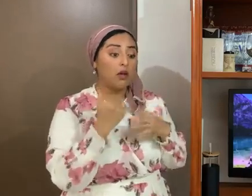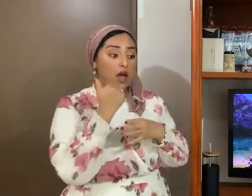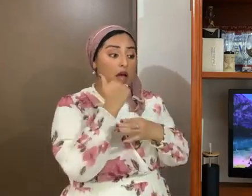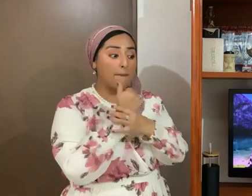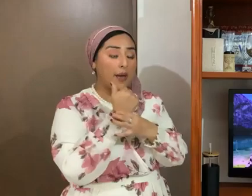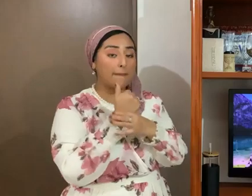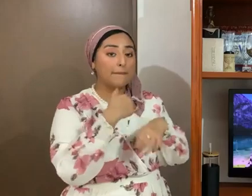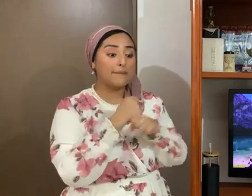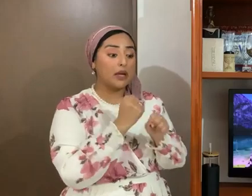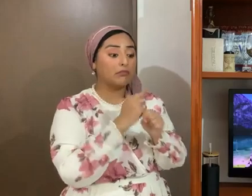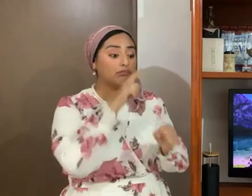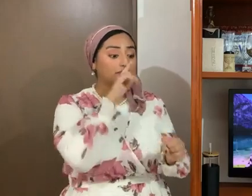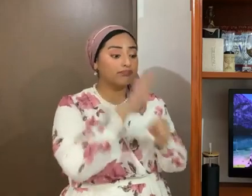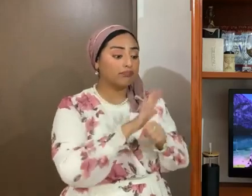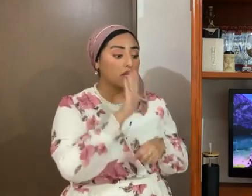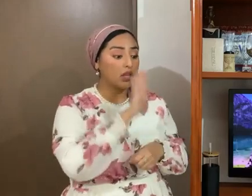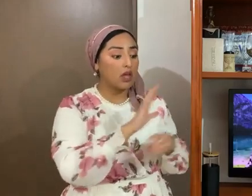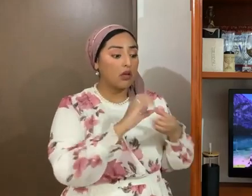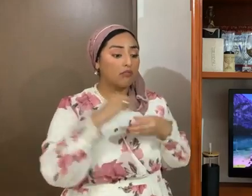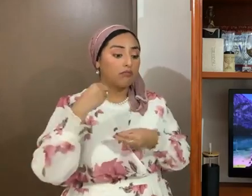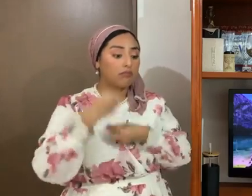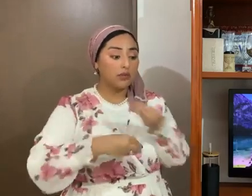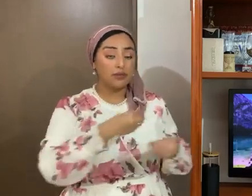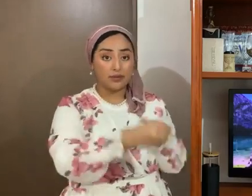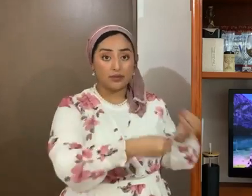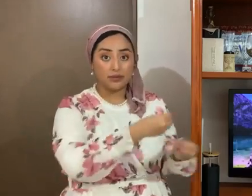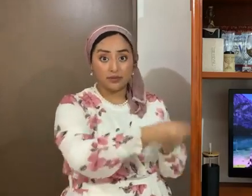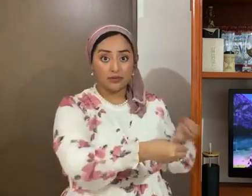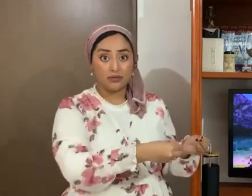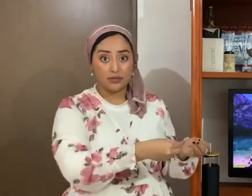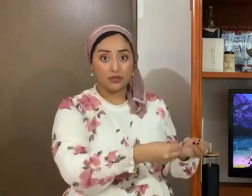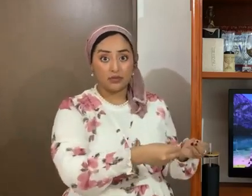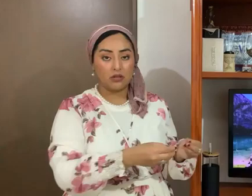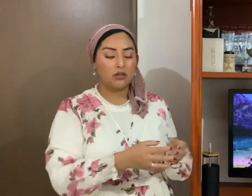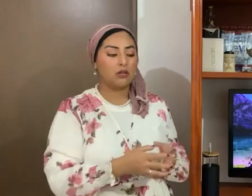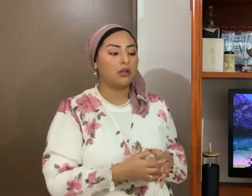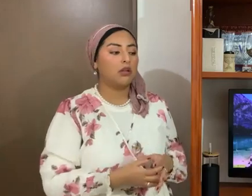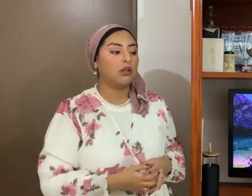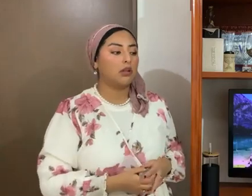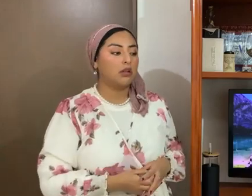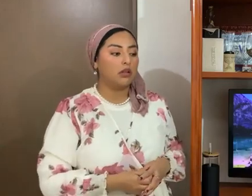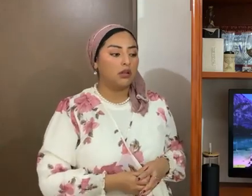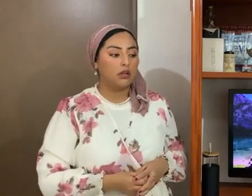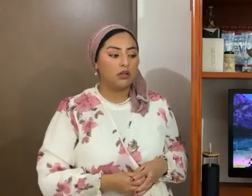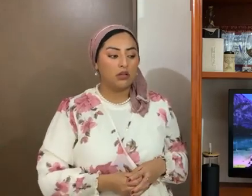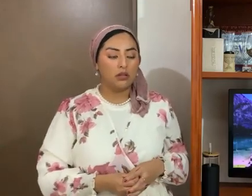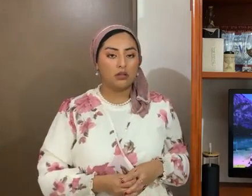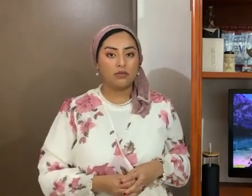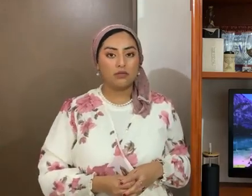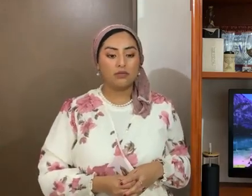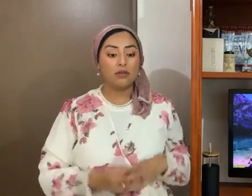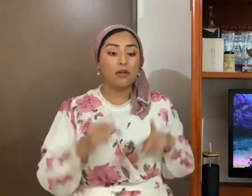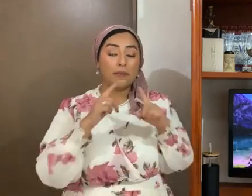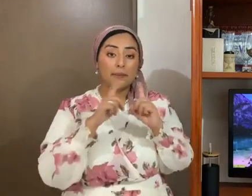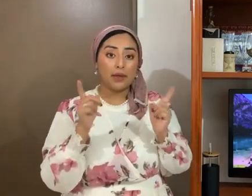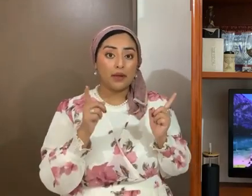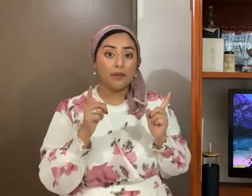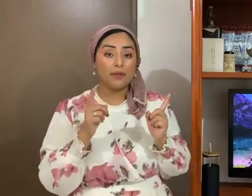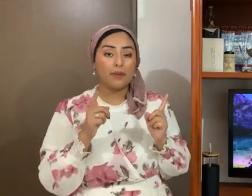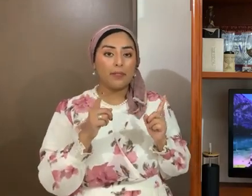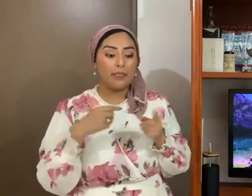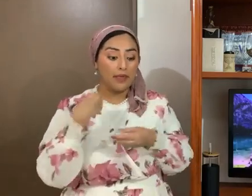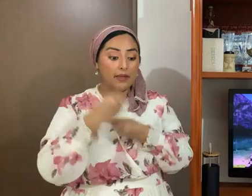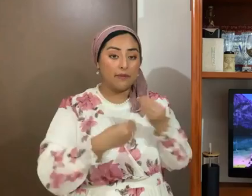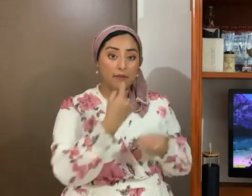fueron hechas las promesas y a su simiente, no dice a las simientes, como si hablase de muchos, sino como de